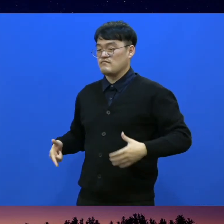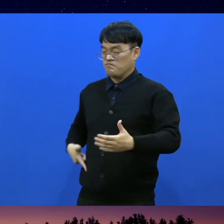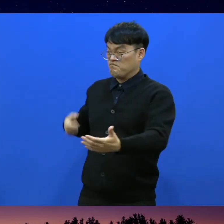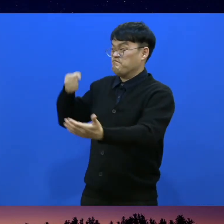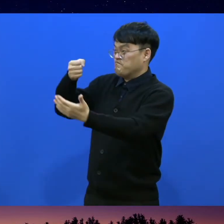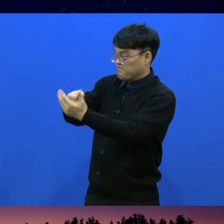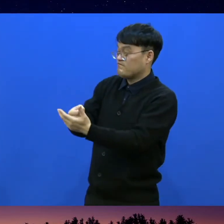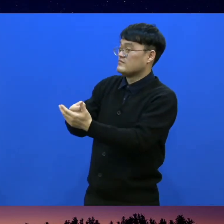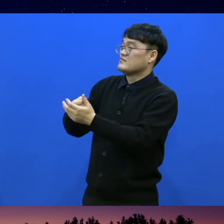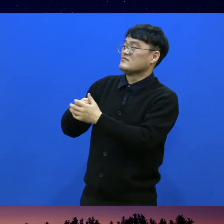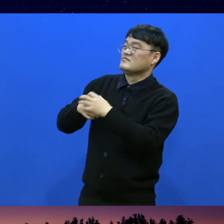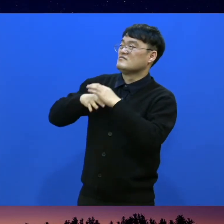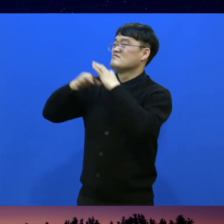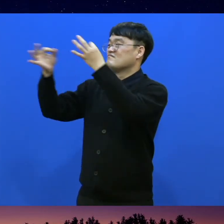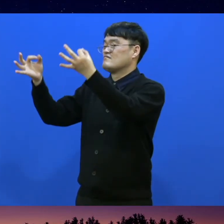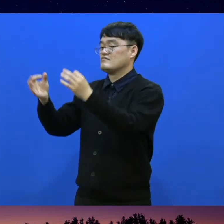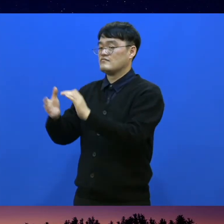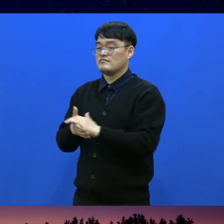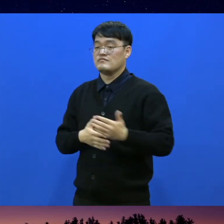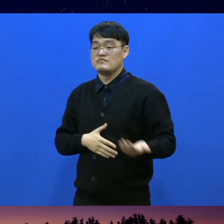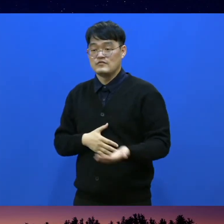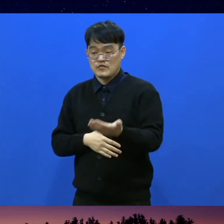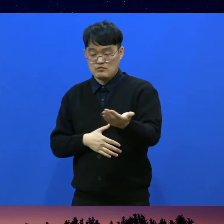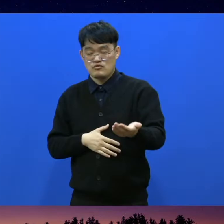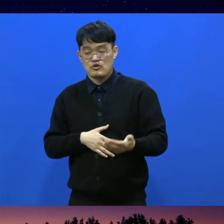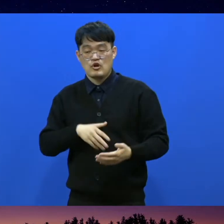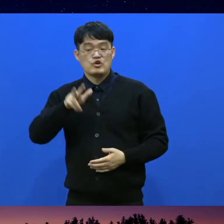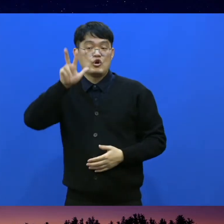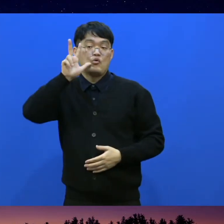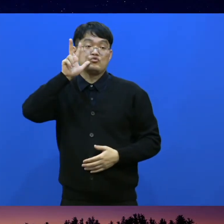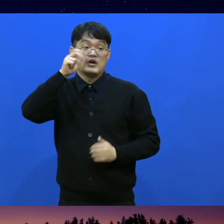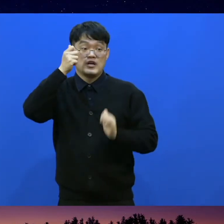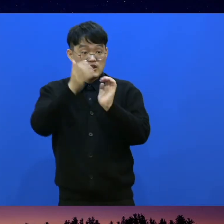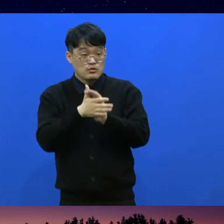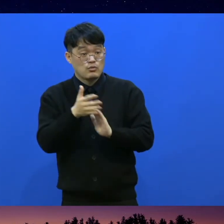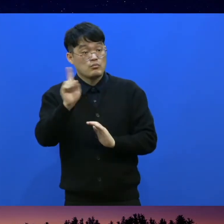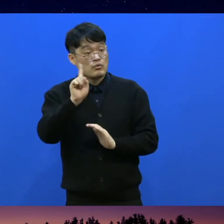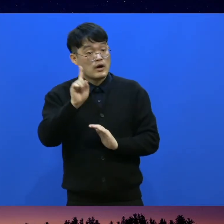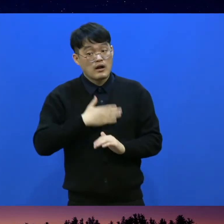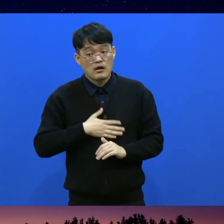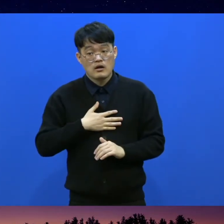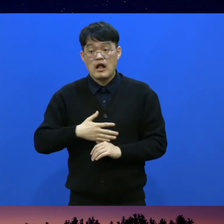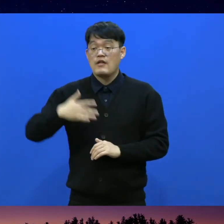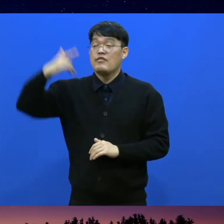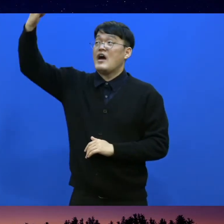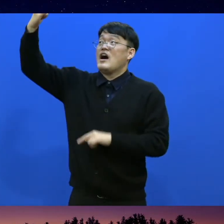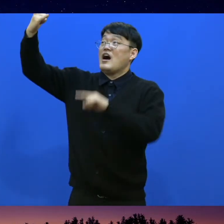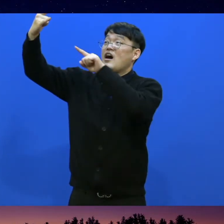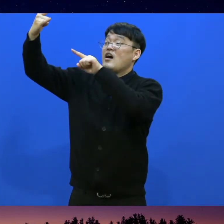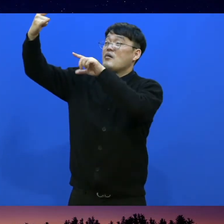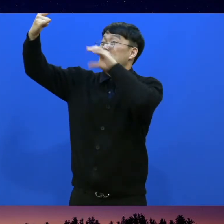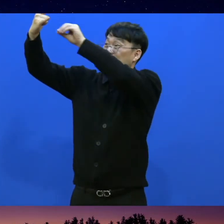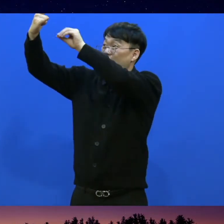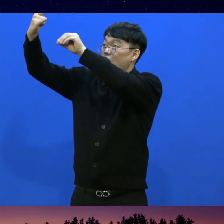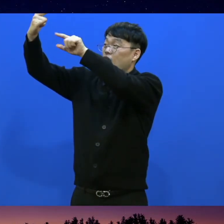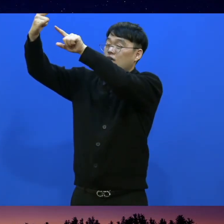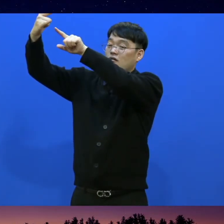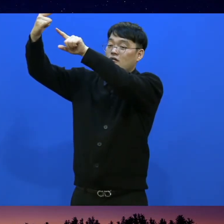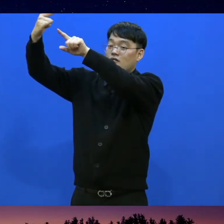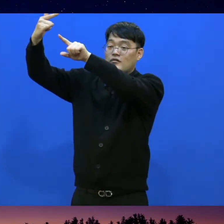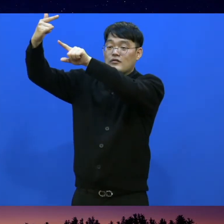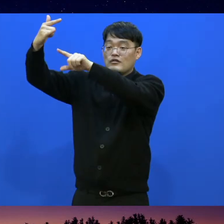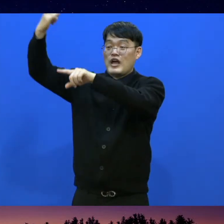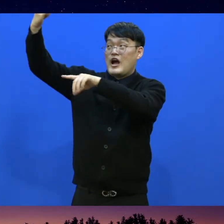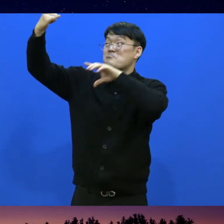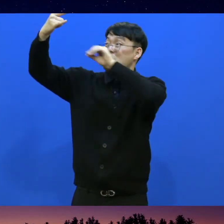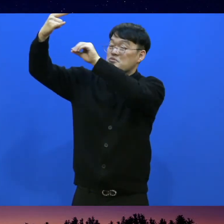효수아스에서 이랬잖아요. 태양아 머물러라. 와우 대단한 거예요. 대단한 거예요. 아니 감히 태양을 멈추게 하는 기도를